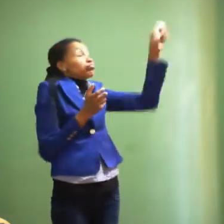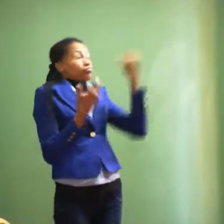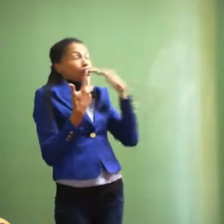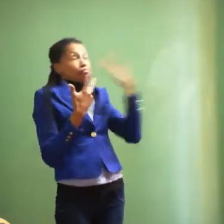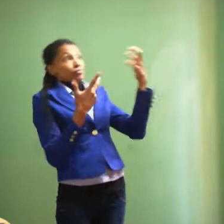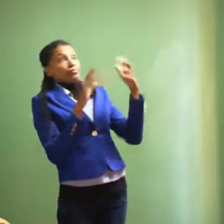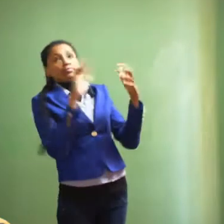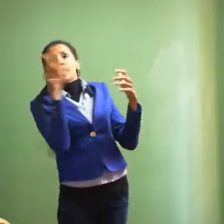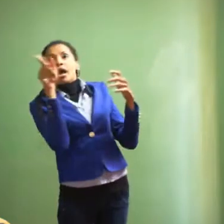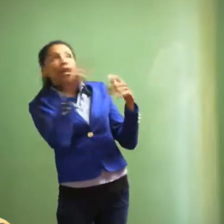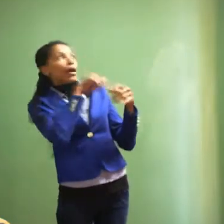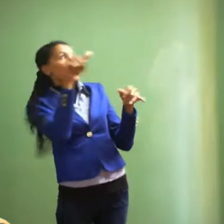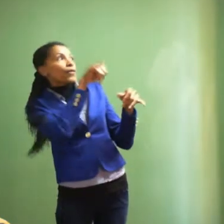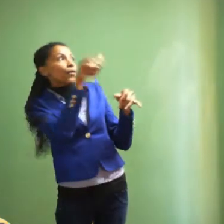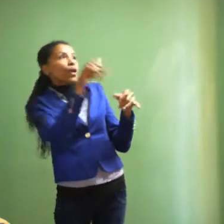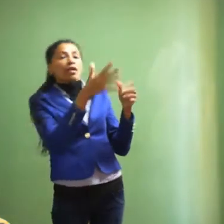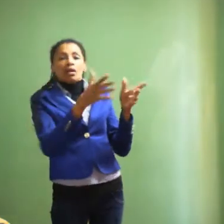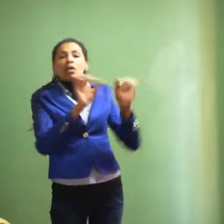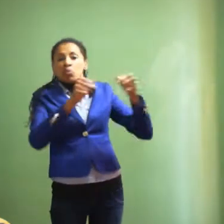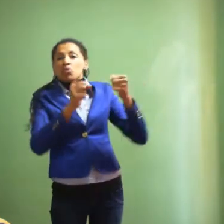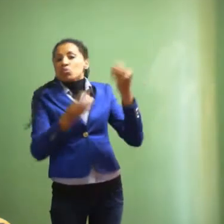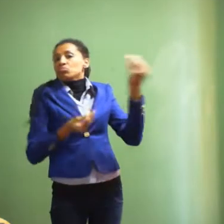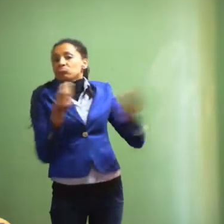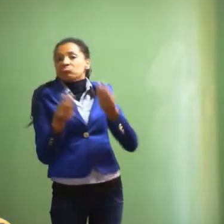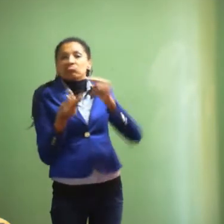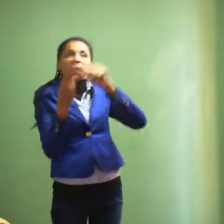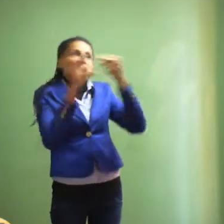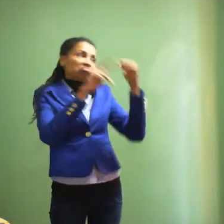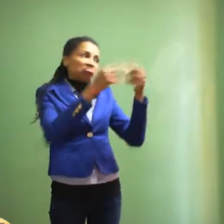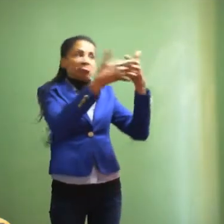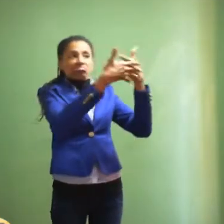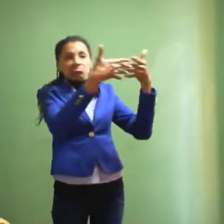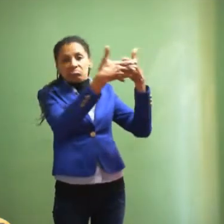tema en particular les ofrece esa posibilidad, se puede hacer.